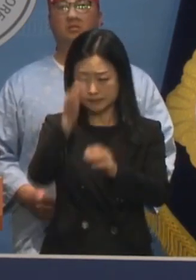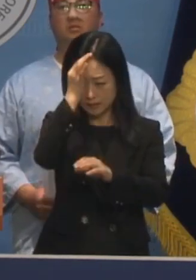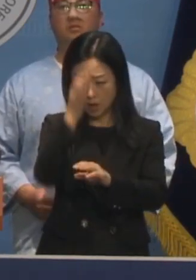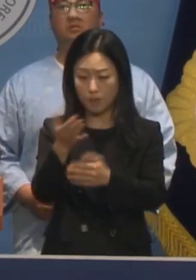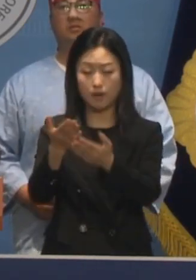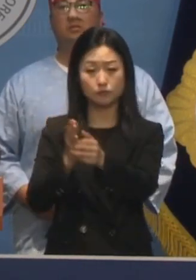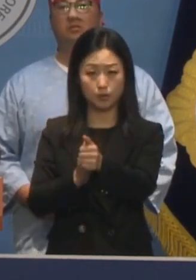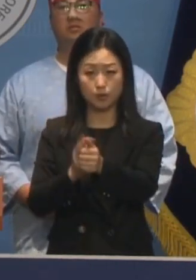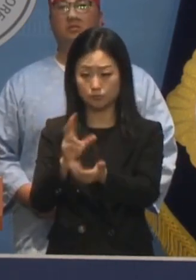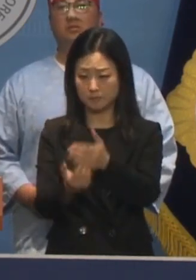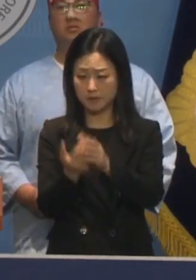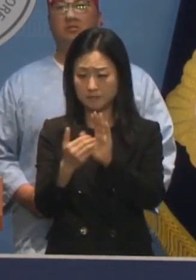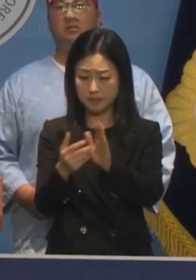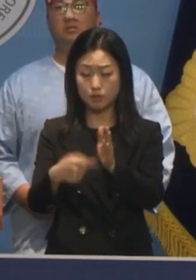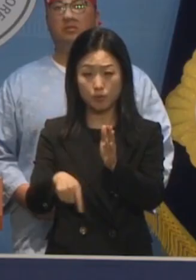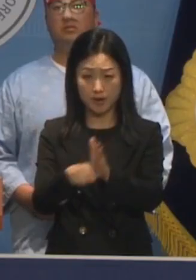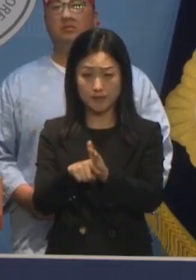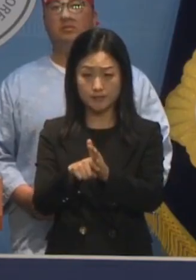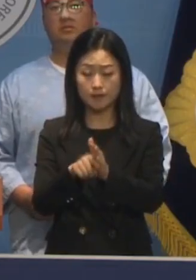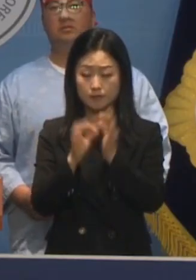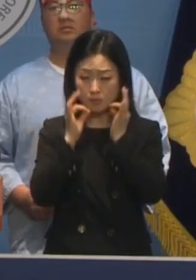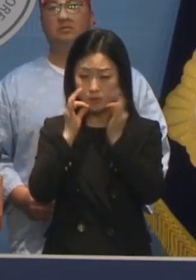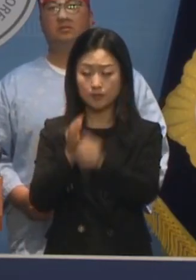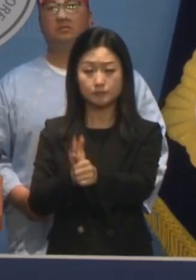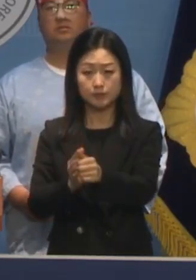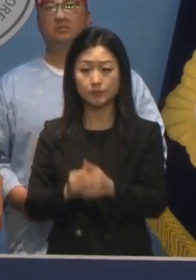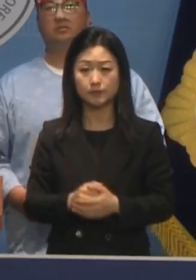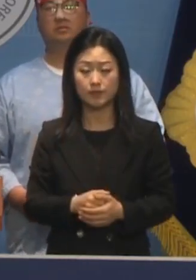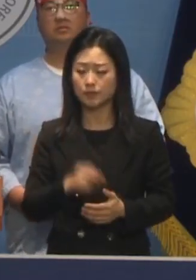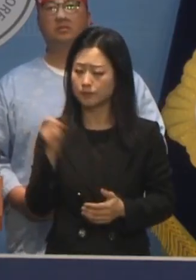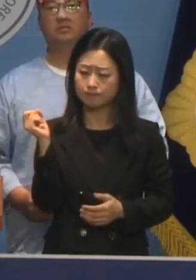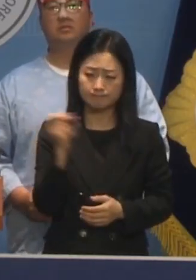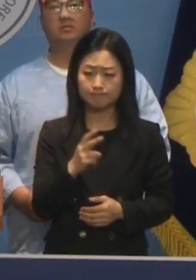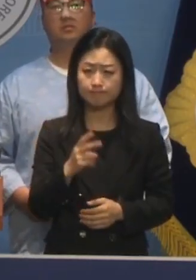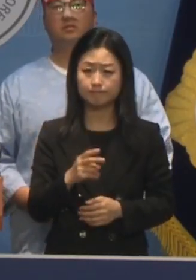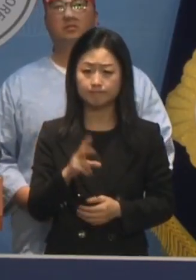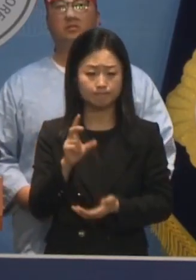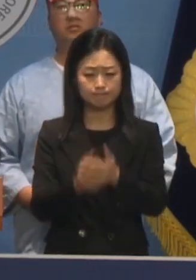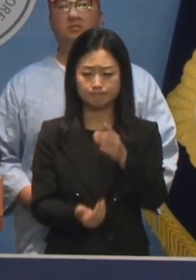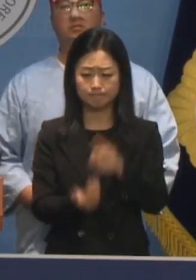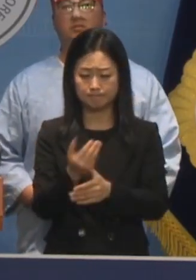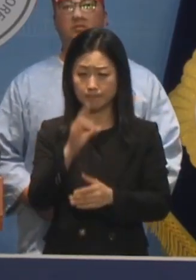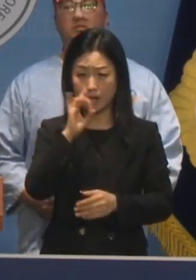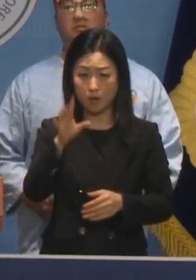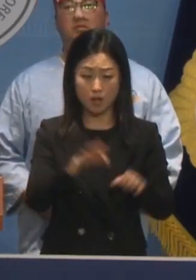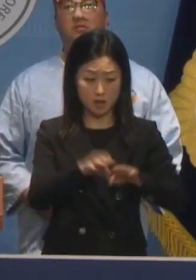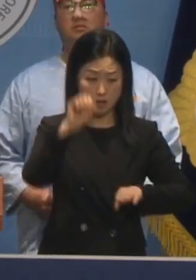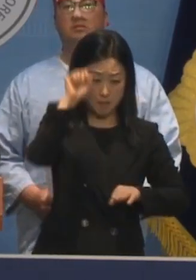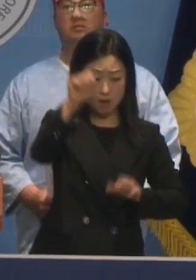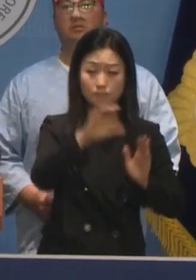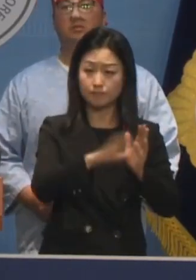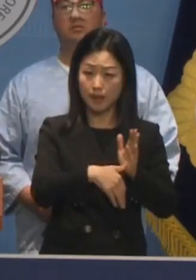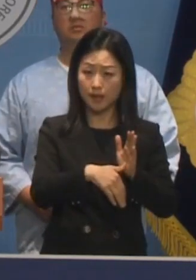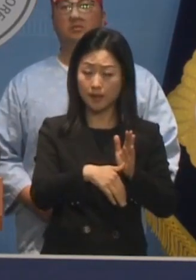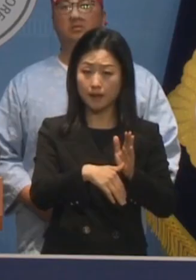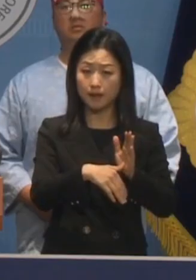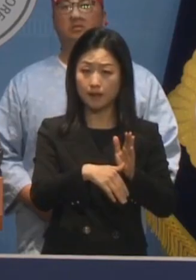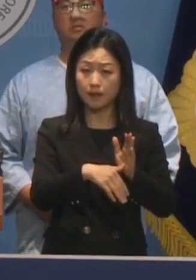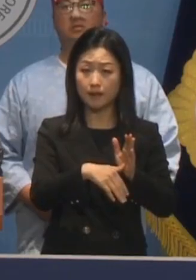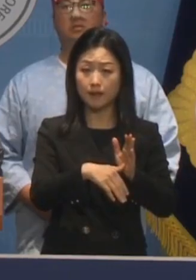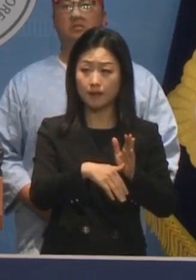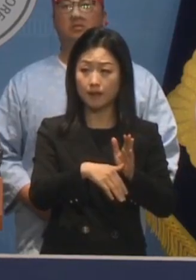사과와 그리고 재발 방지를 강력하게 요구합니다. 다시는 정당한 파업 현장에